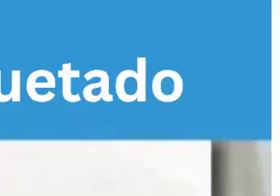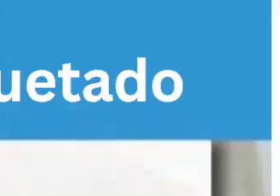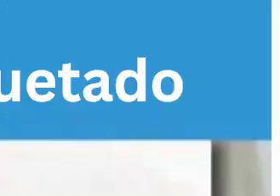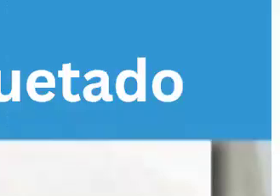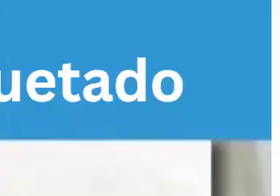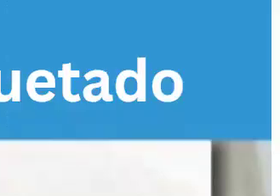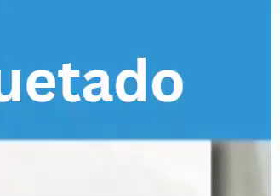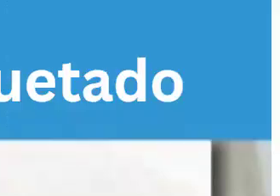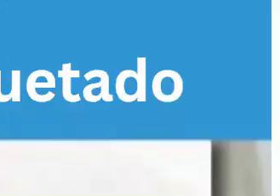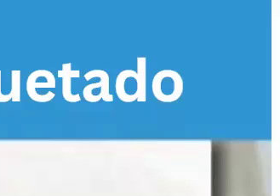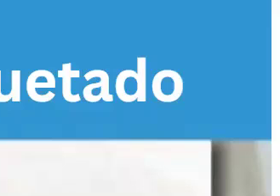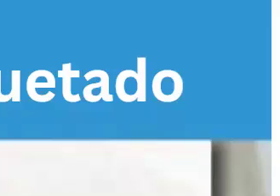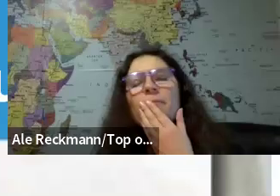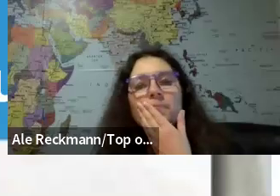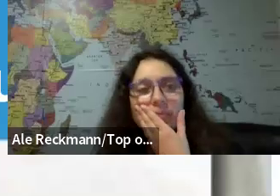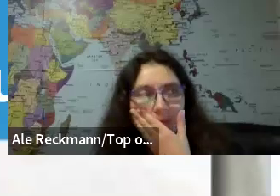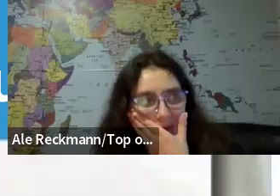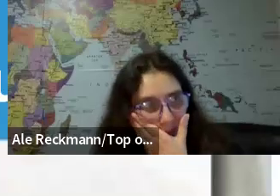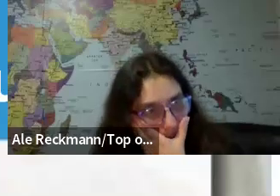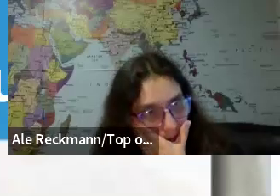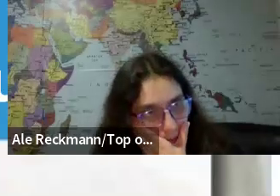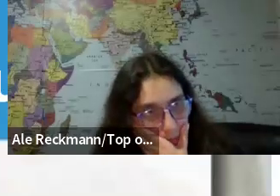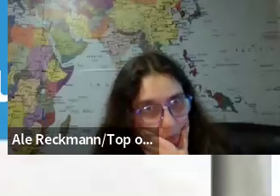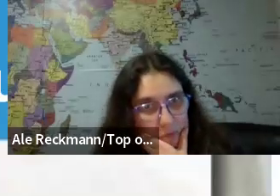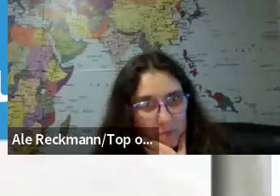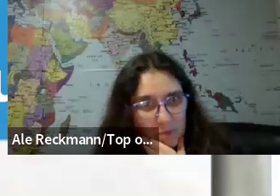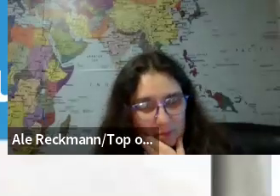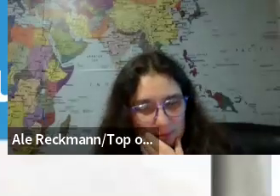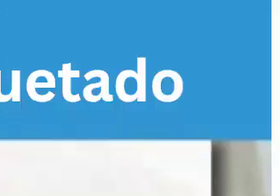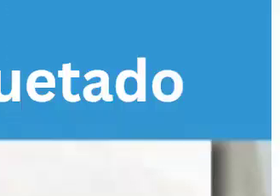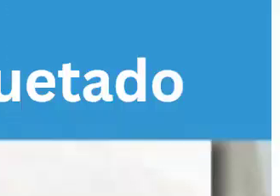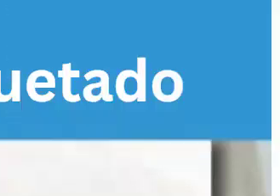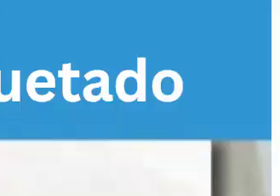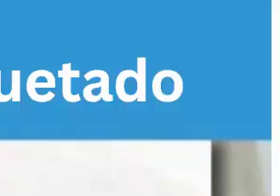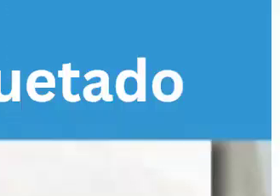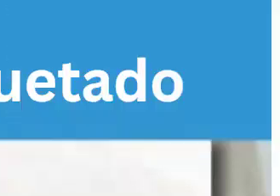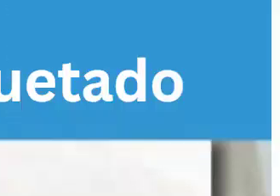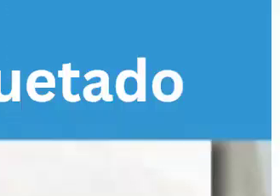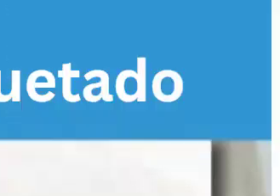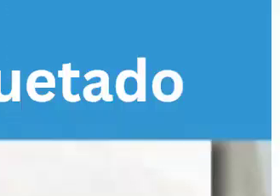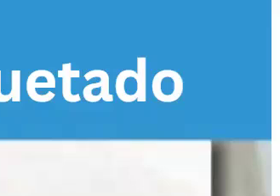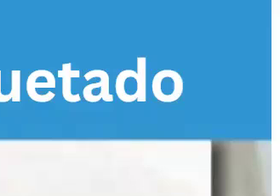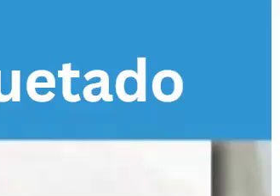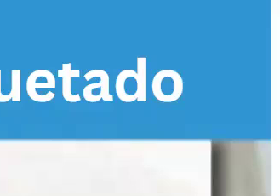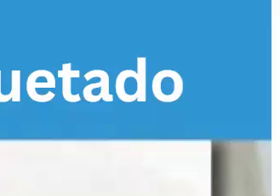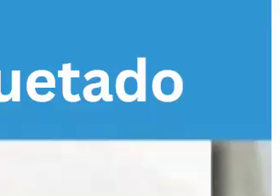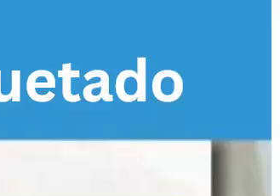sí. Requiere visión, requiere memoria. Sí, ¿Sí? movilidad, motricidad fina, ¿Ya? que tendría que